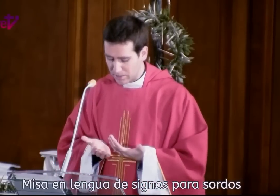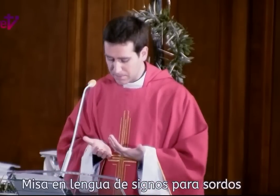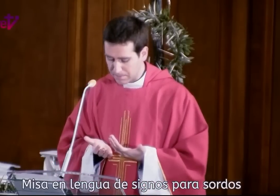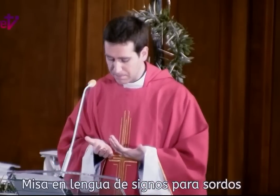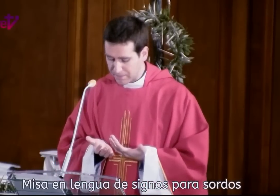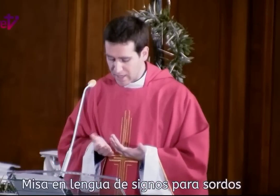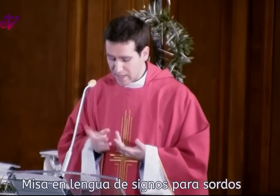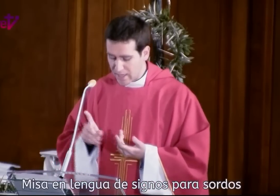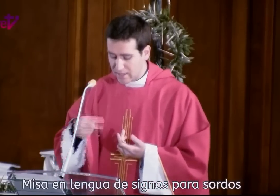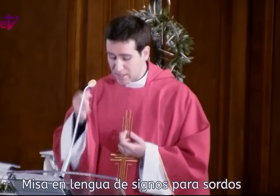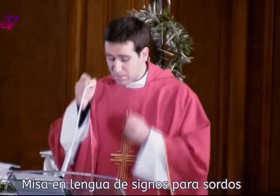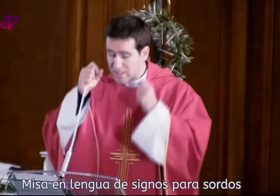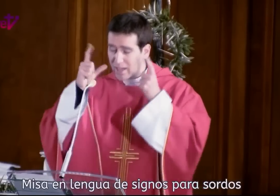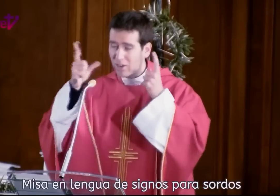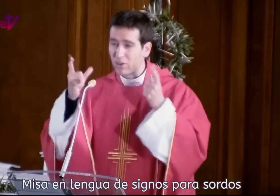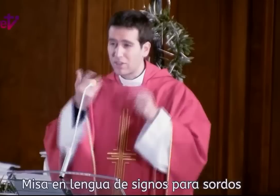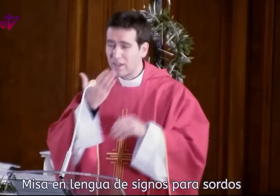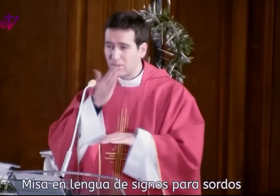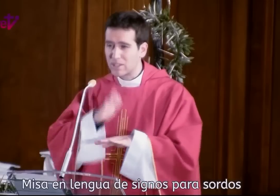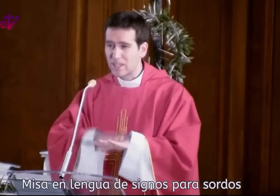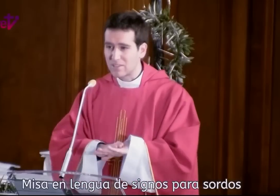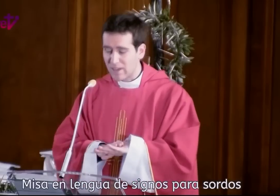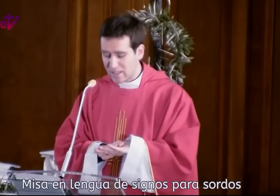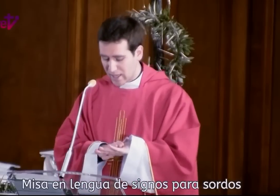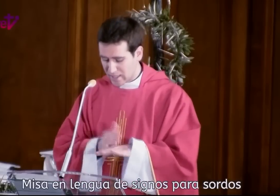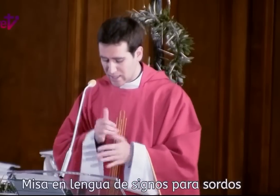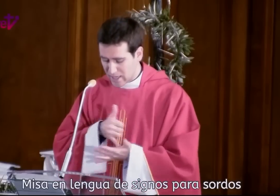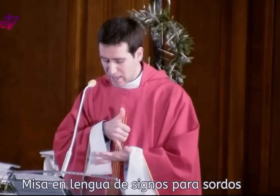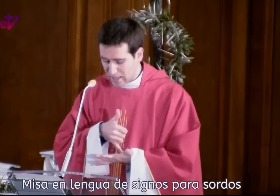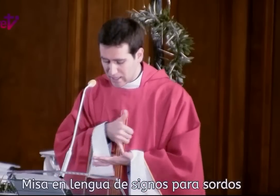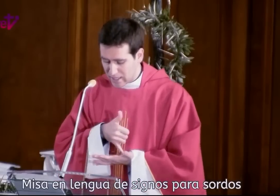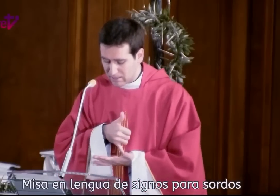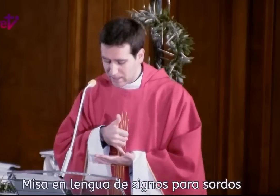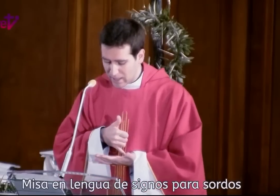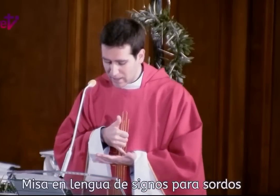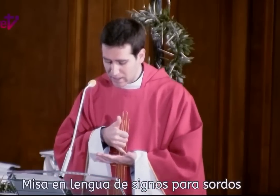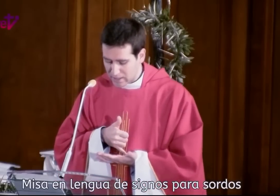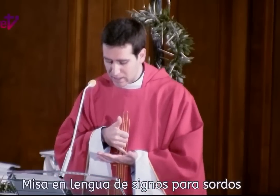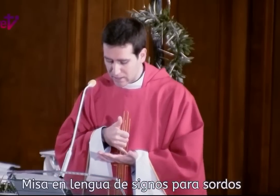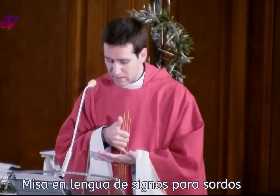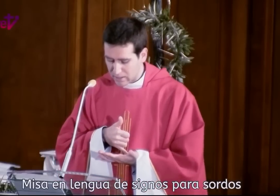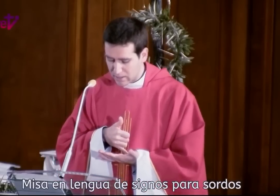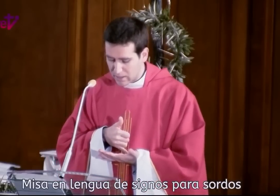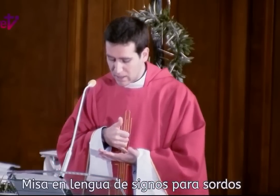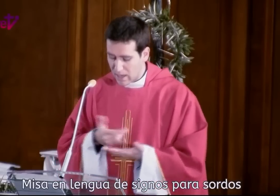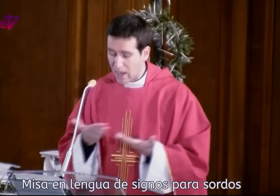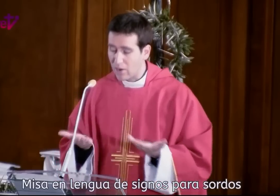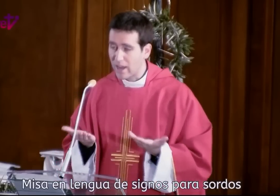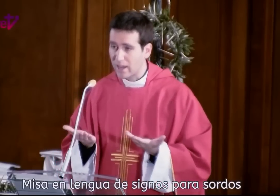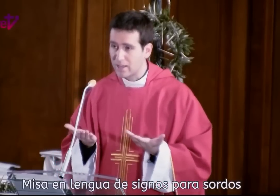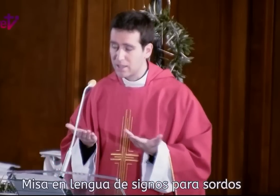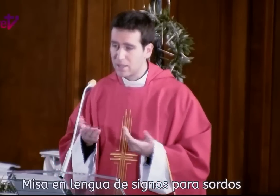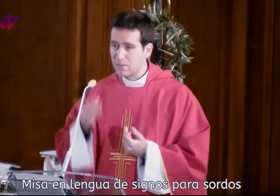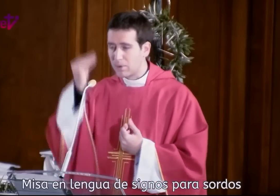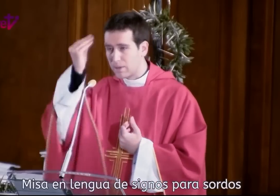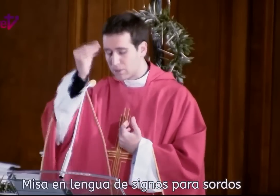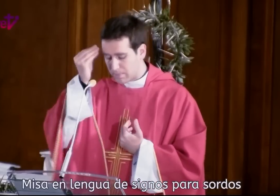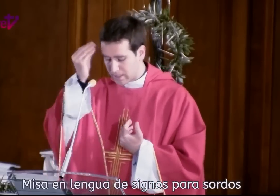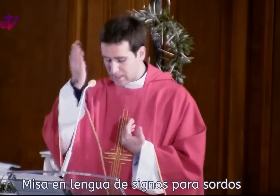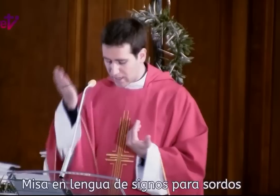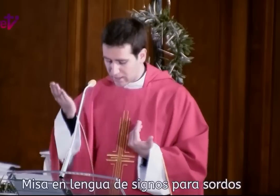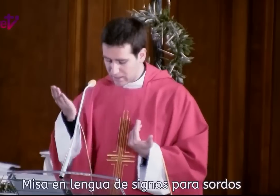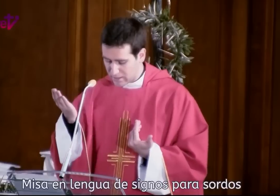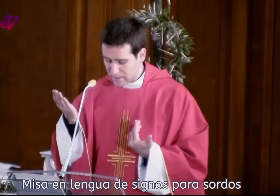Señor. Después de reconocer nuestras faltas y debilidades, ahora